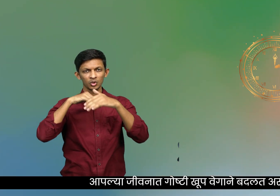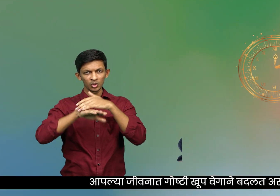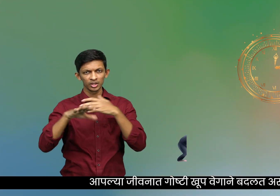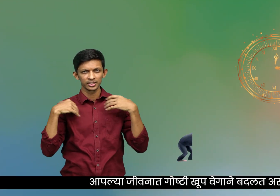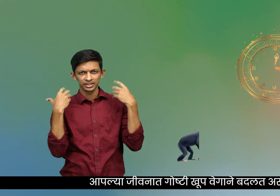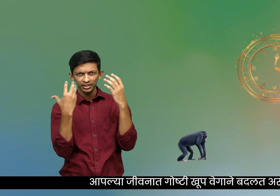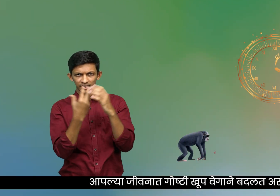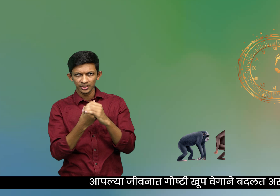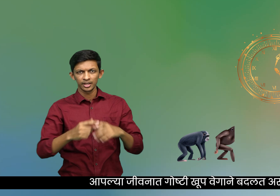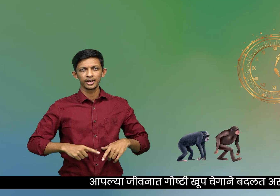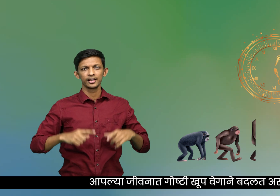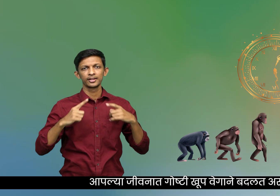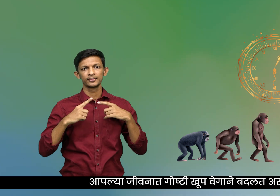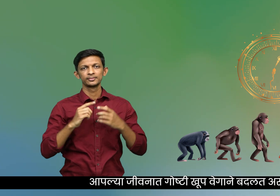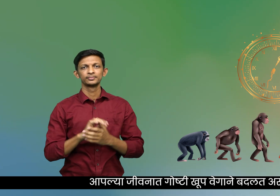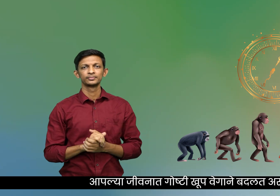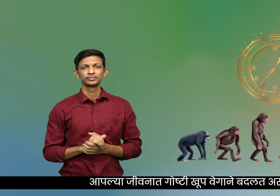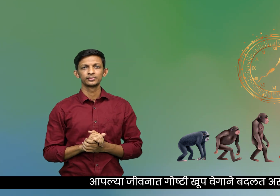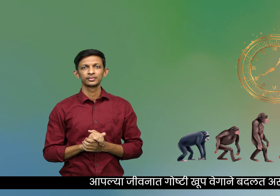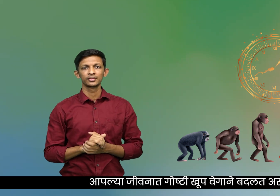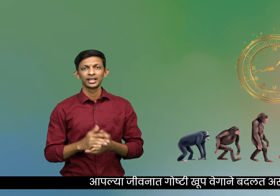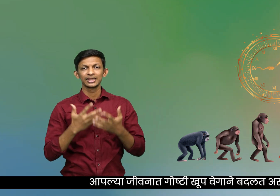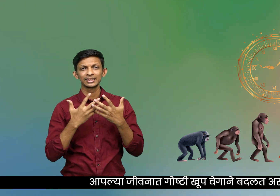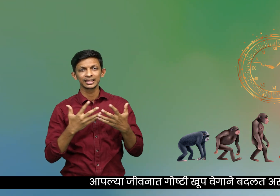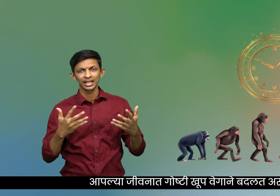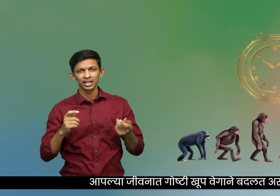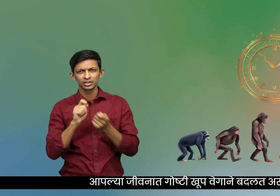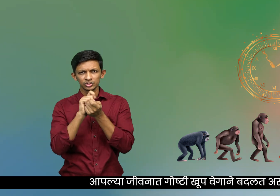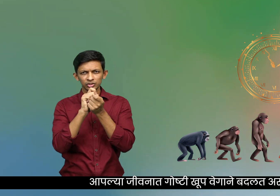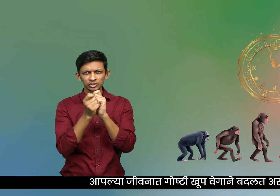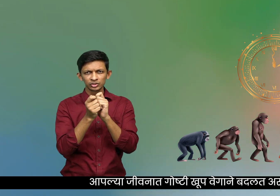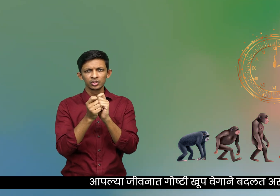आपल्या जीवनात गोष्टी खूप वेगाने बदलत असतात,